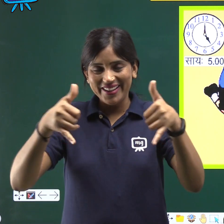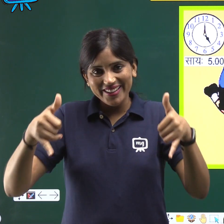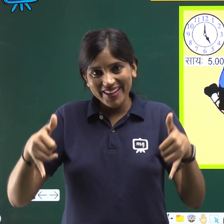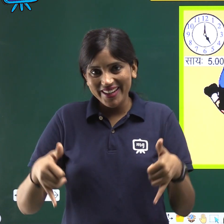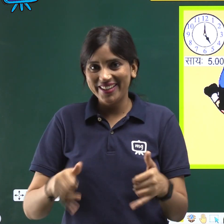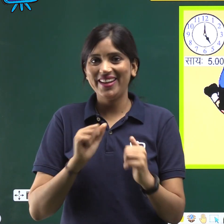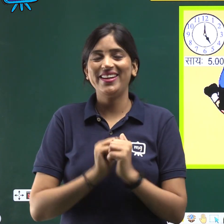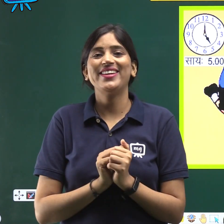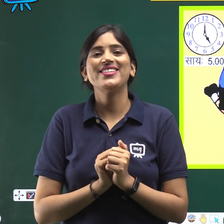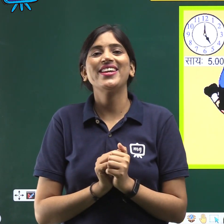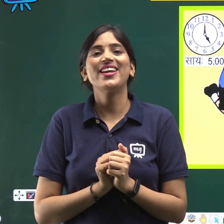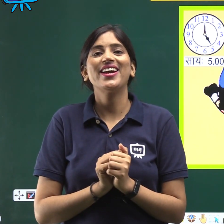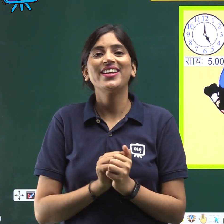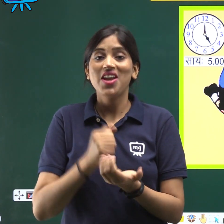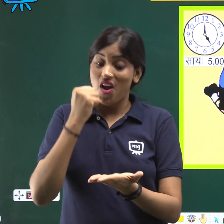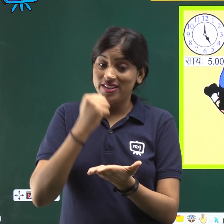खेलना